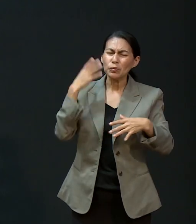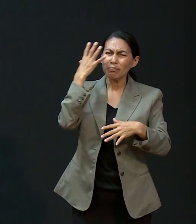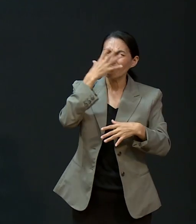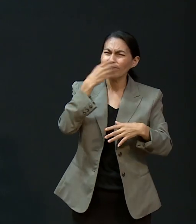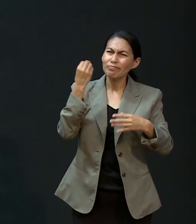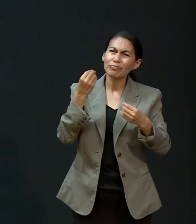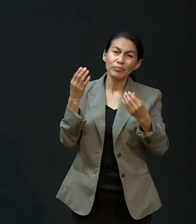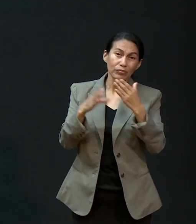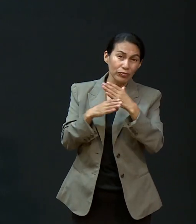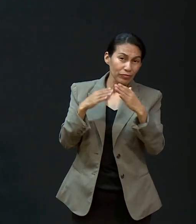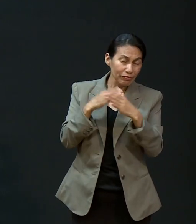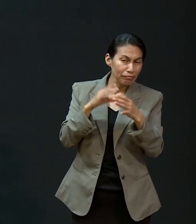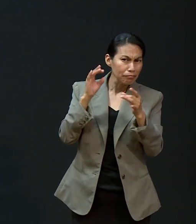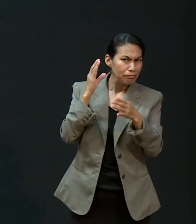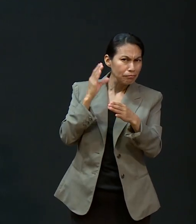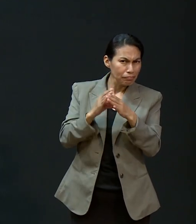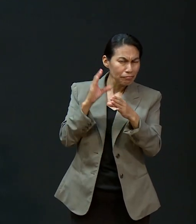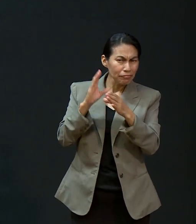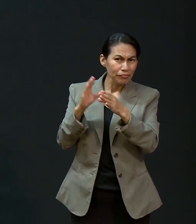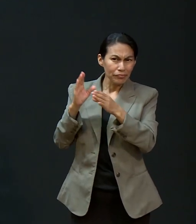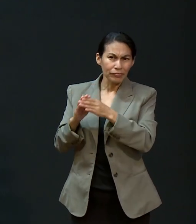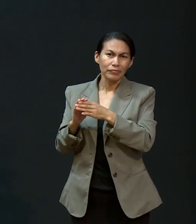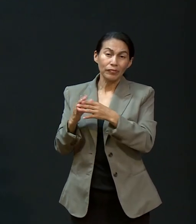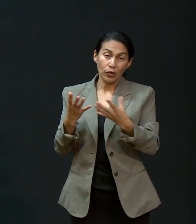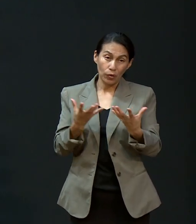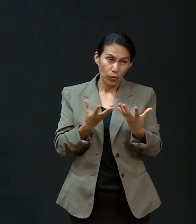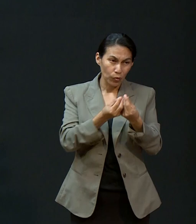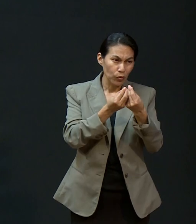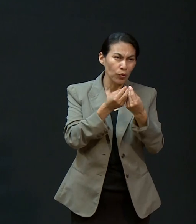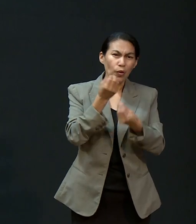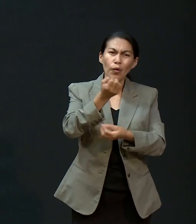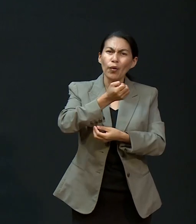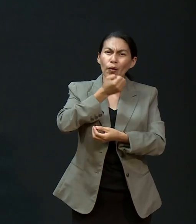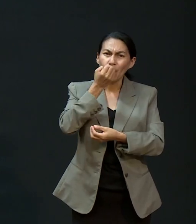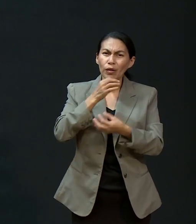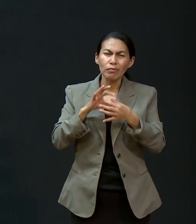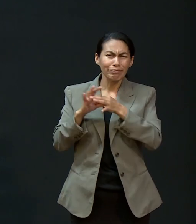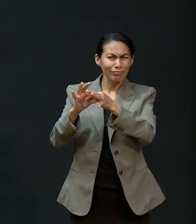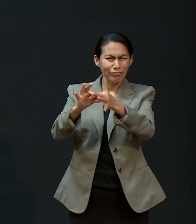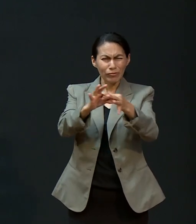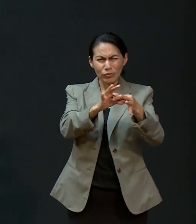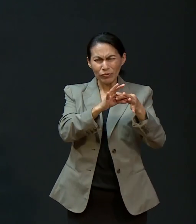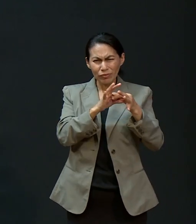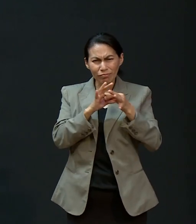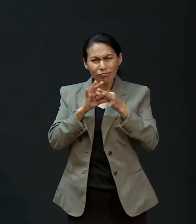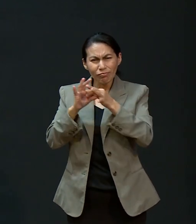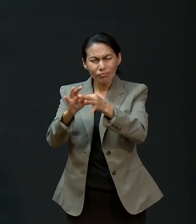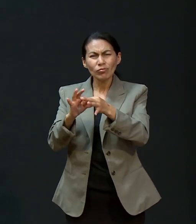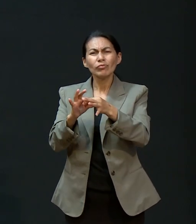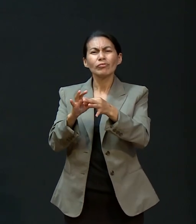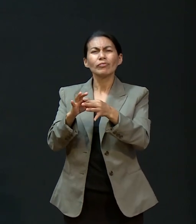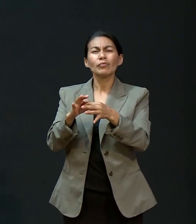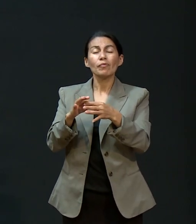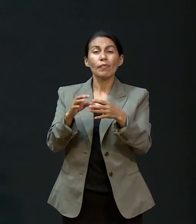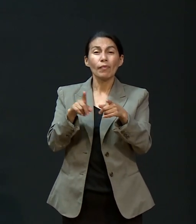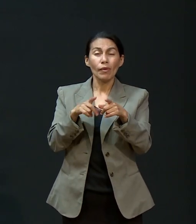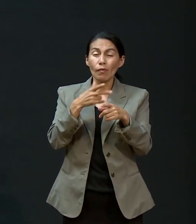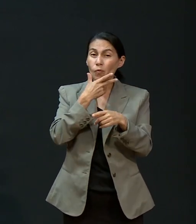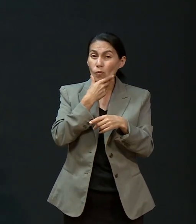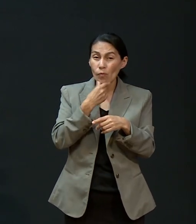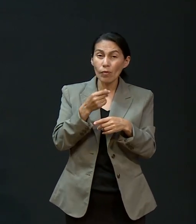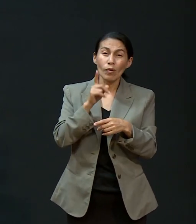envía tus pedidos de oración para que juntos podamos orar y formar toda una, digámoslo así, una